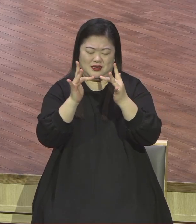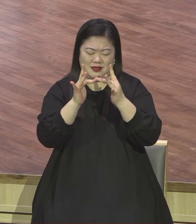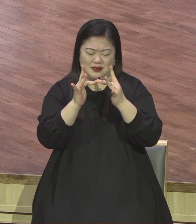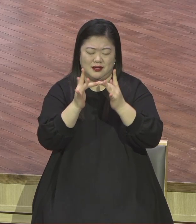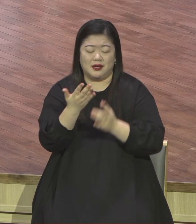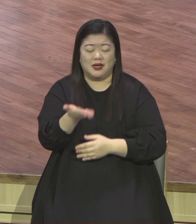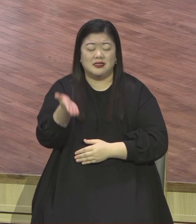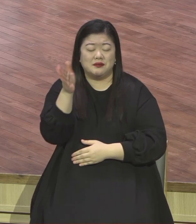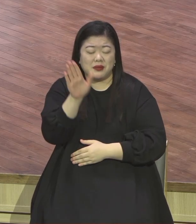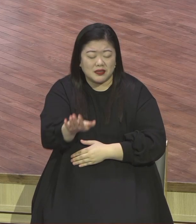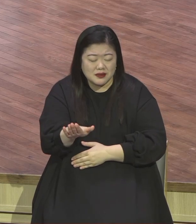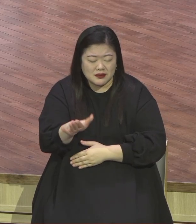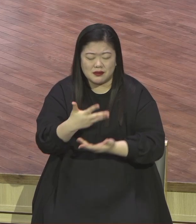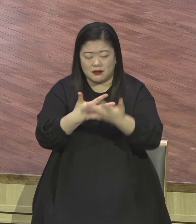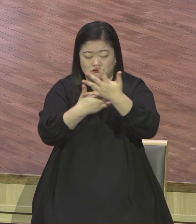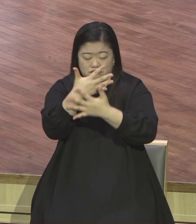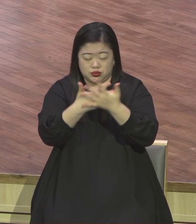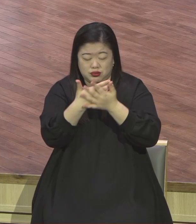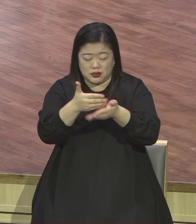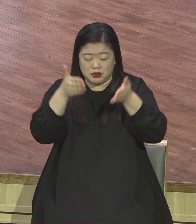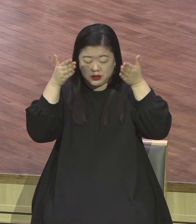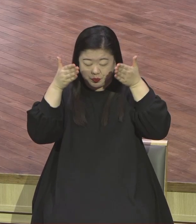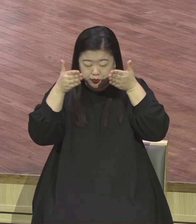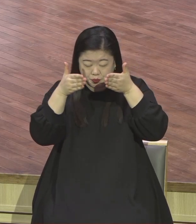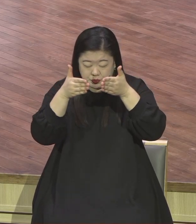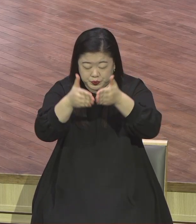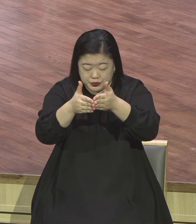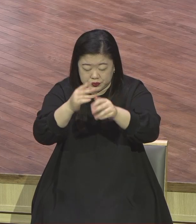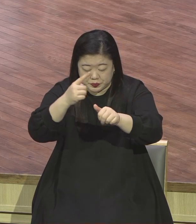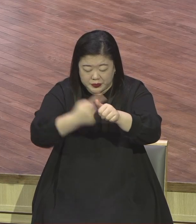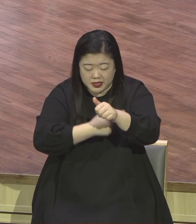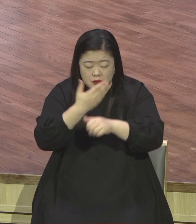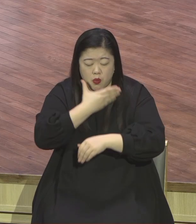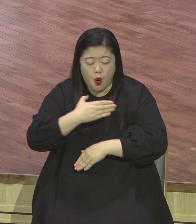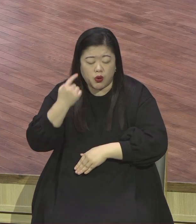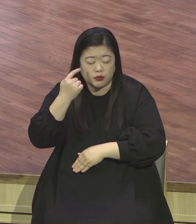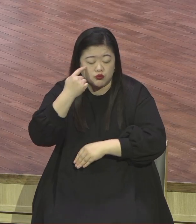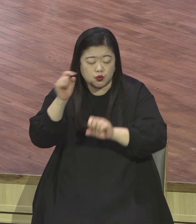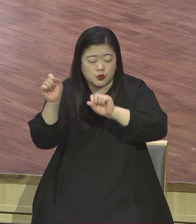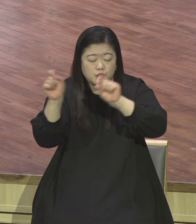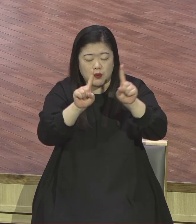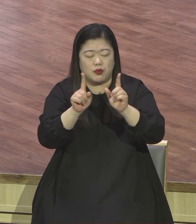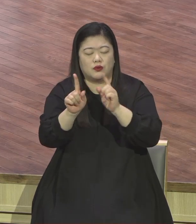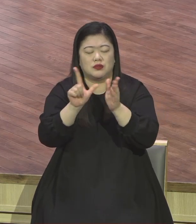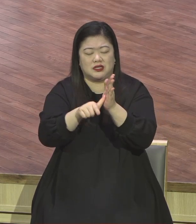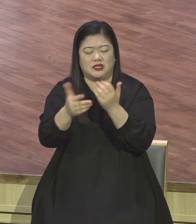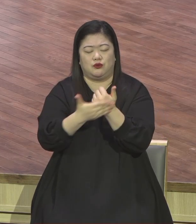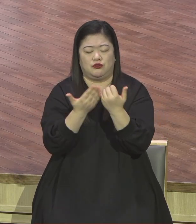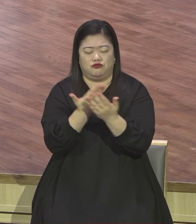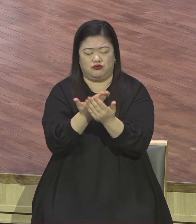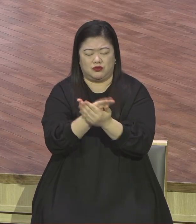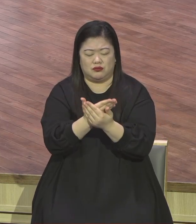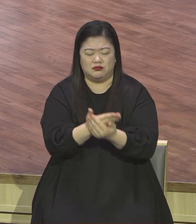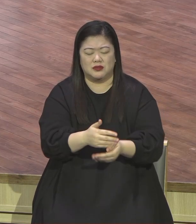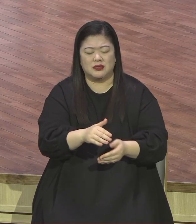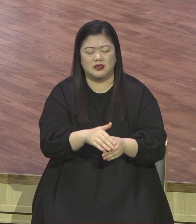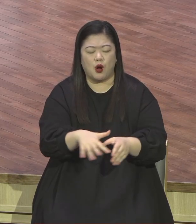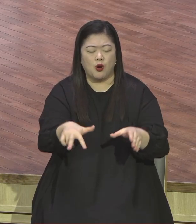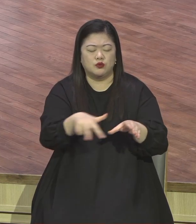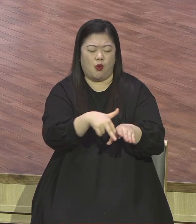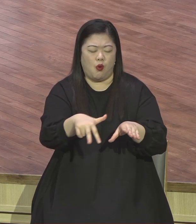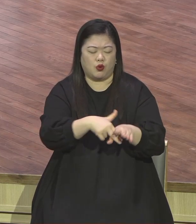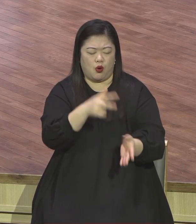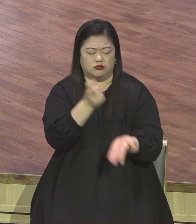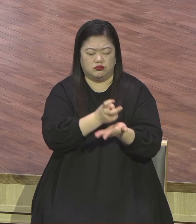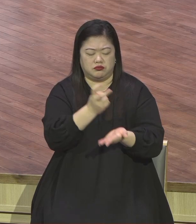집중해서 복음의 눈을 회복하는 시간 되게 하야 좋으시고 정말로 종교생활 저주가 얼마나